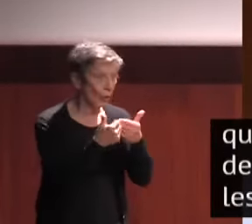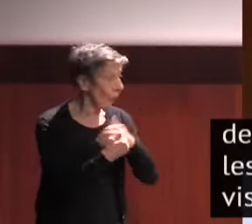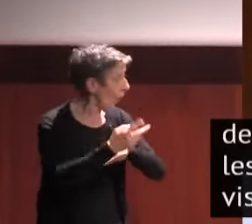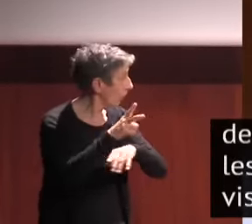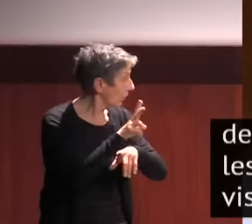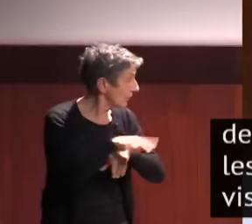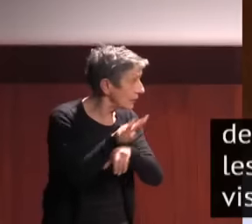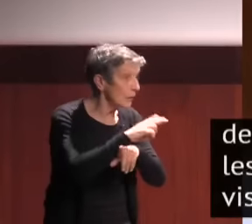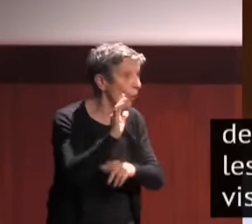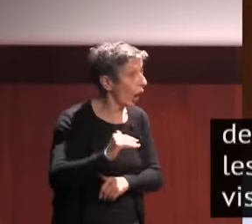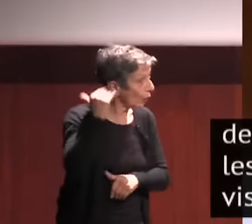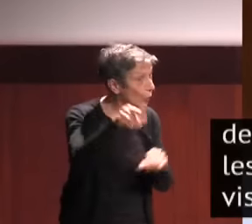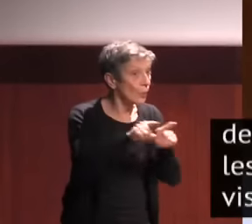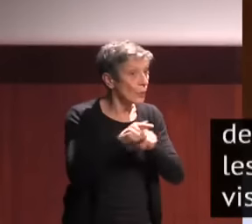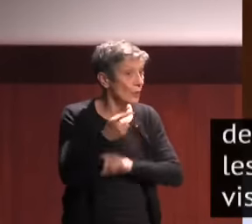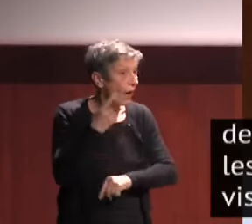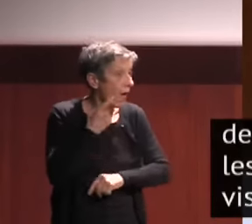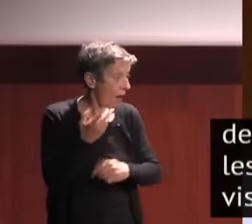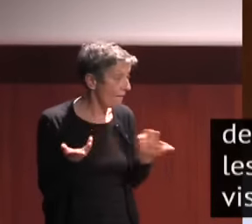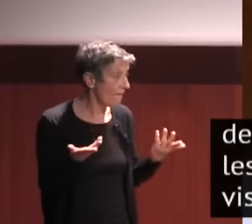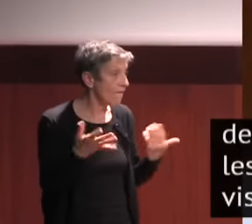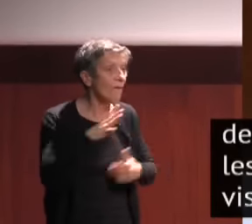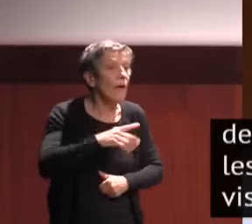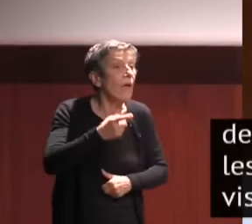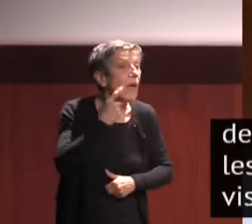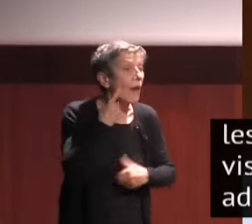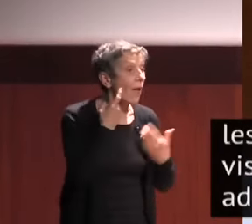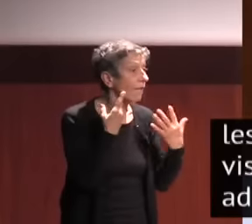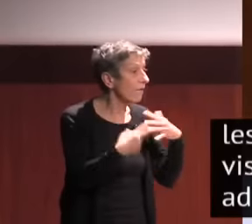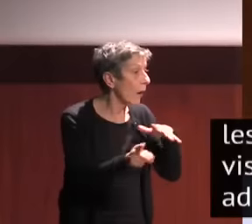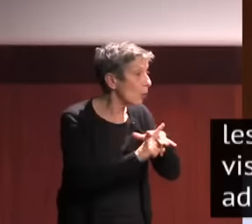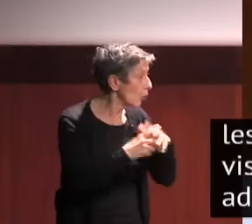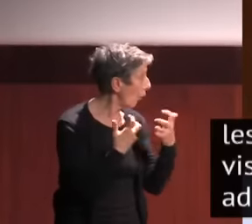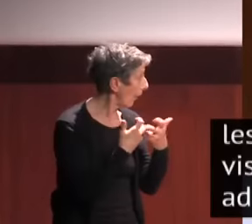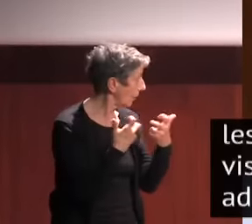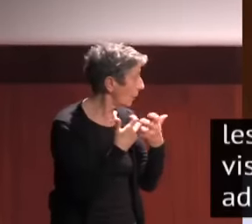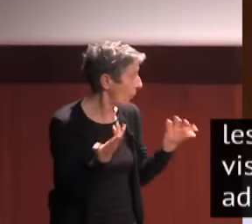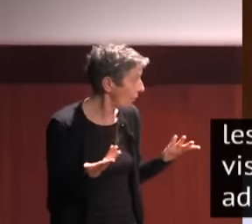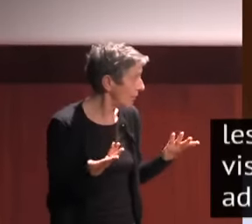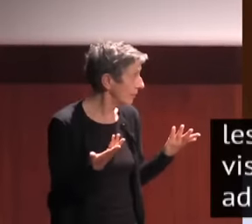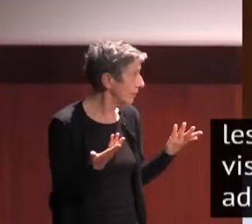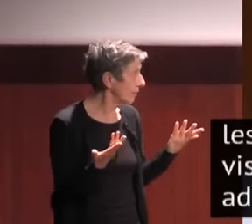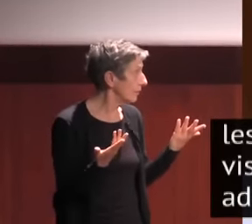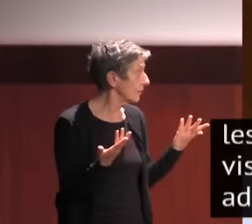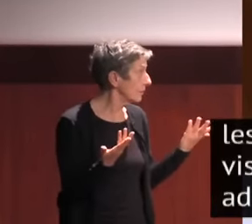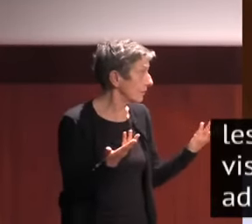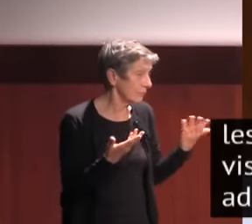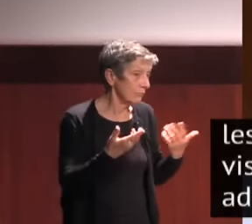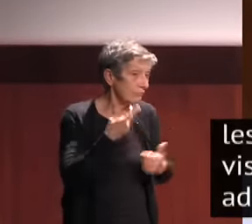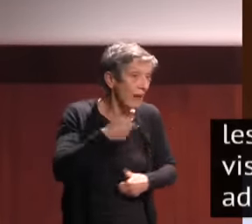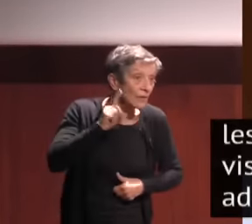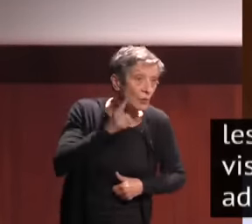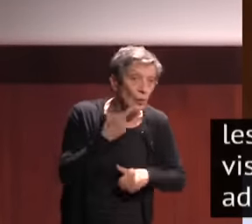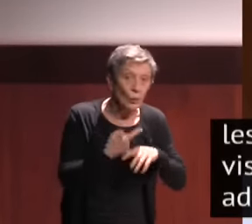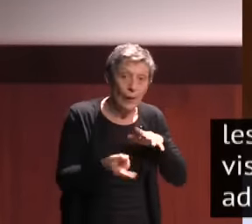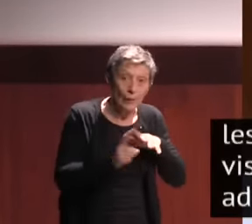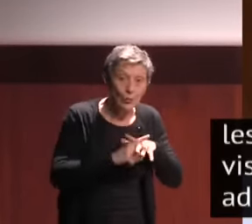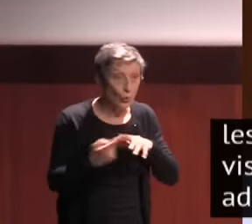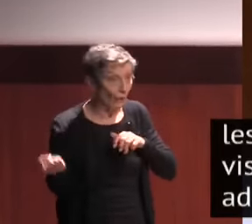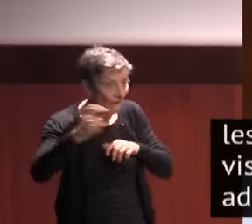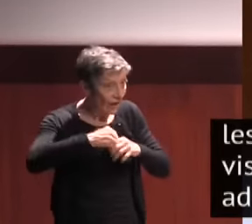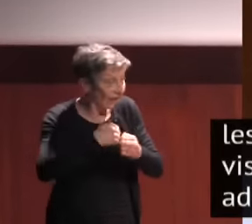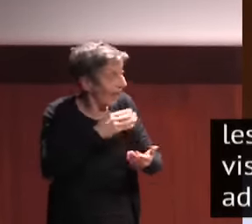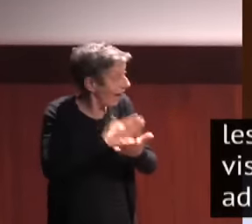d'ailleurs pour des adultes, mais aussi pour des élèves. On a des élèves en inclusion, par exemple, des élèves sourds en inclusion qui viennent visiter avec leur